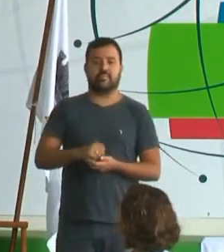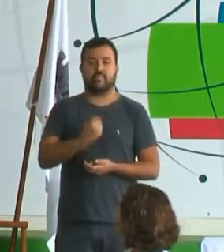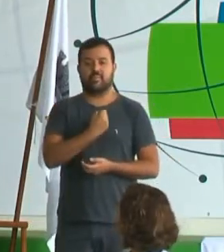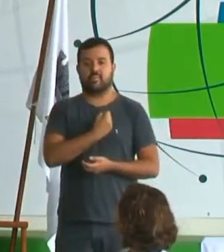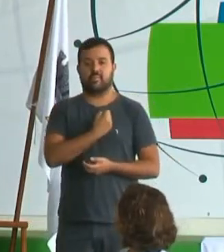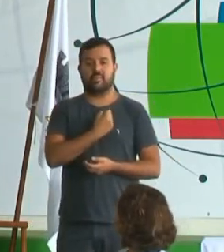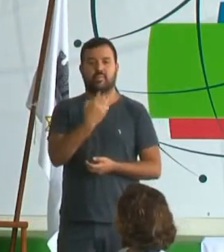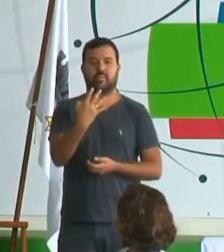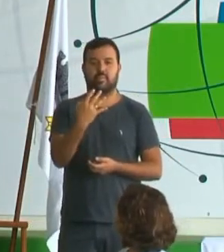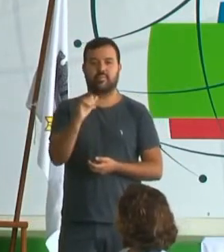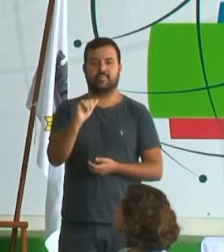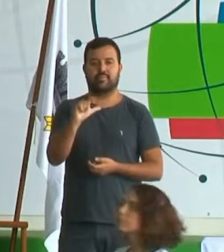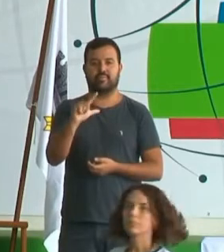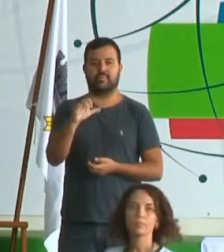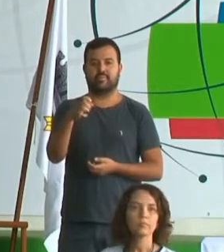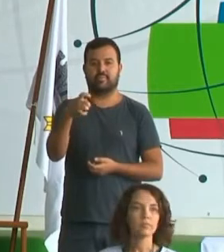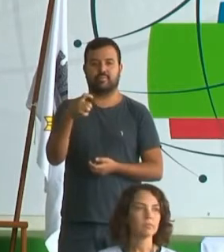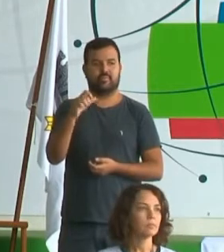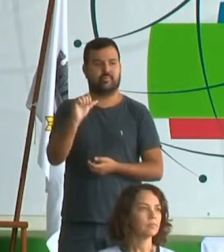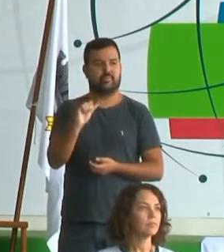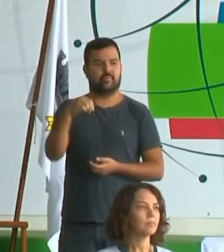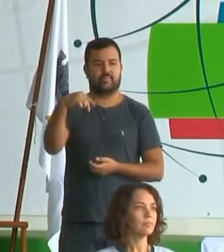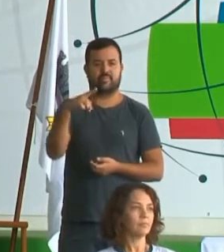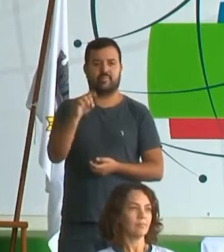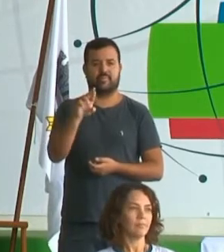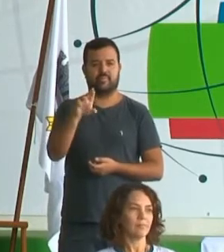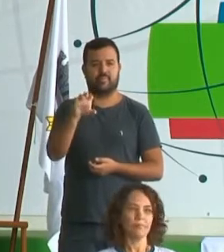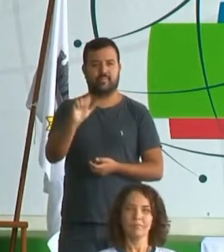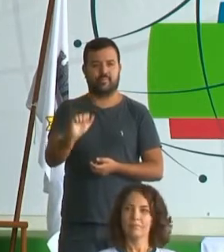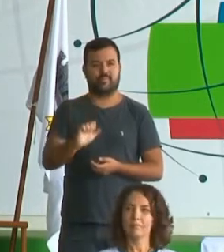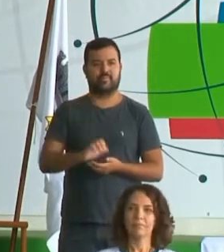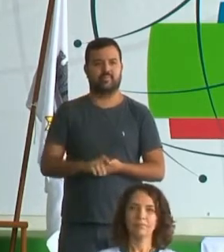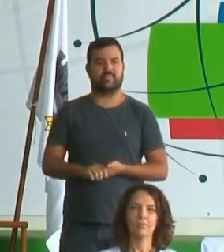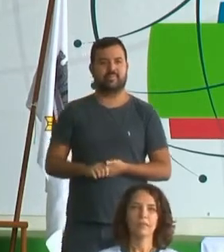Número 4, Alexandre Nascimento.